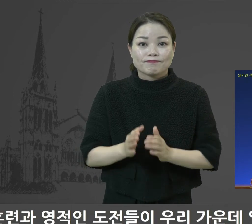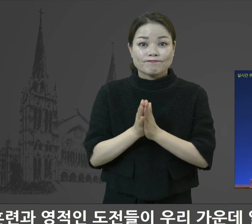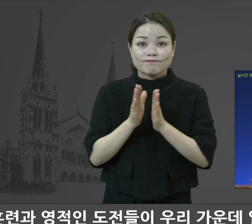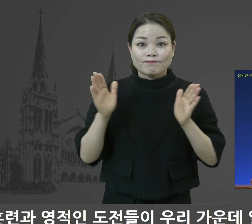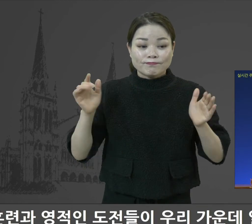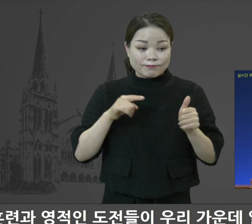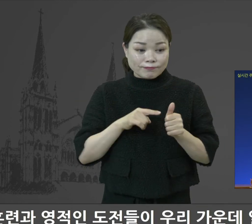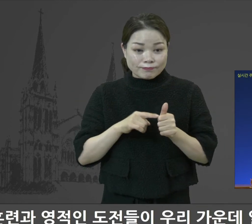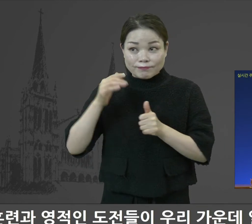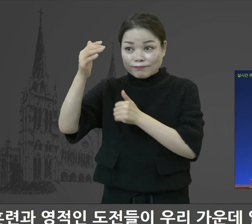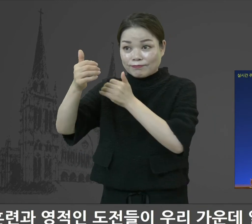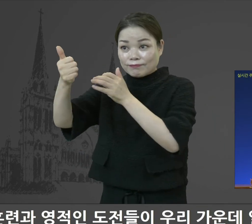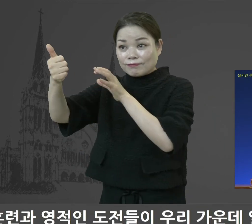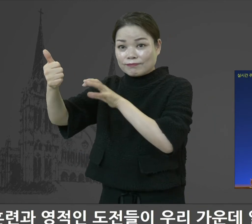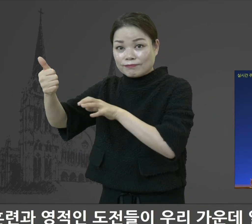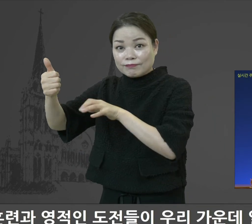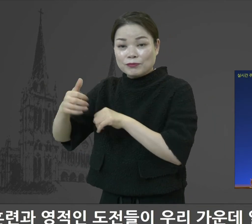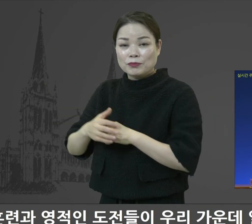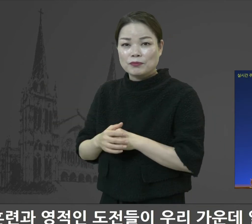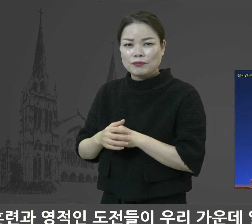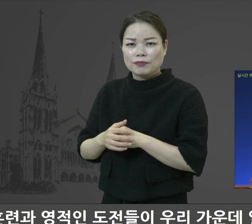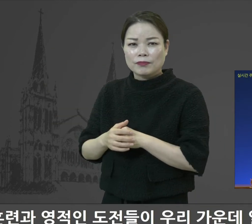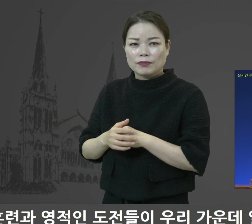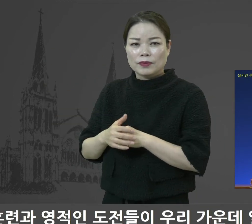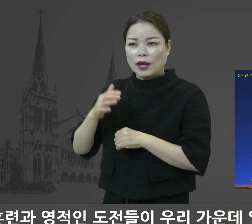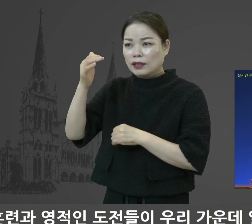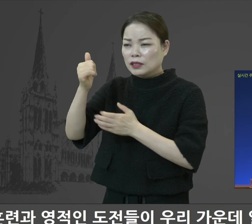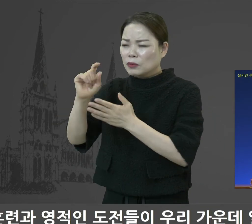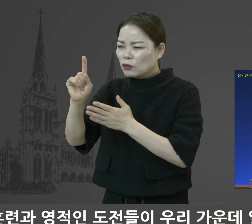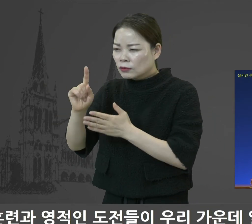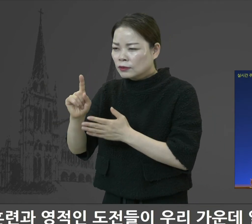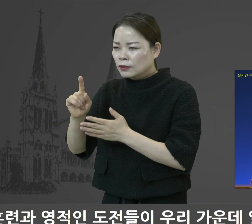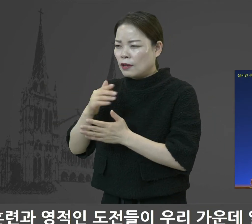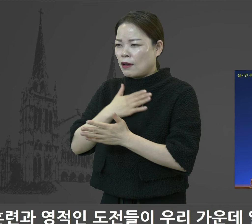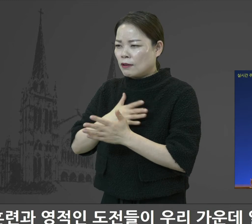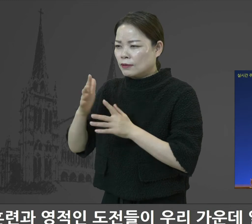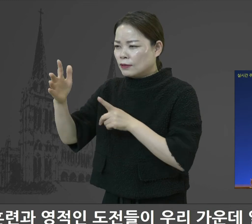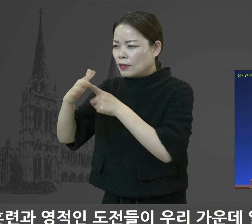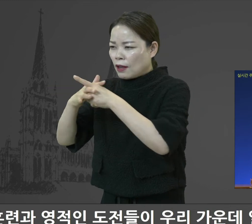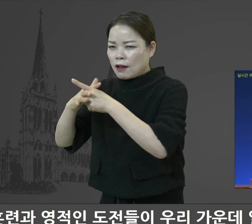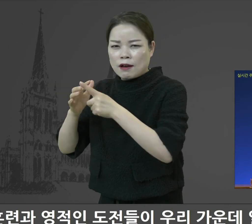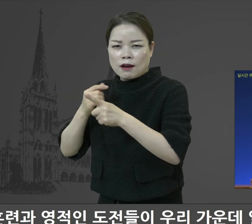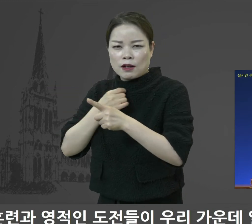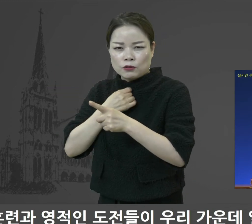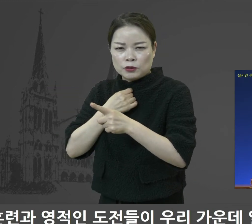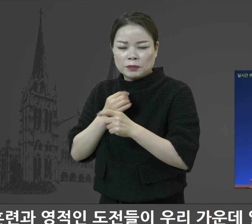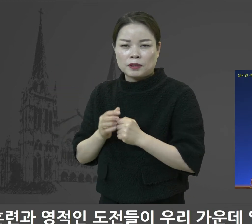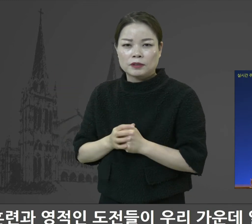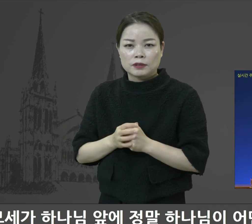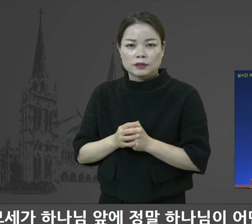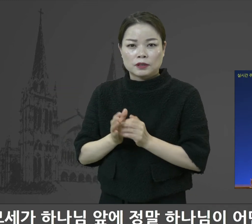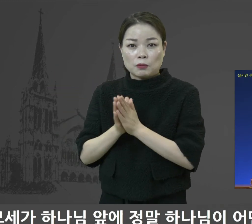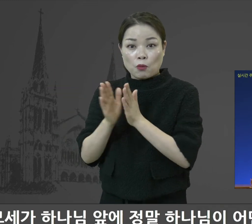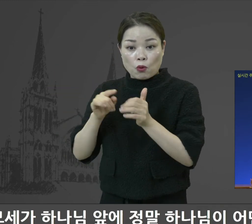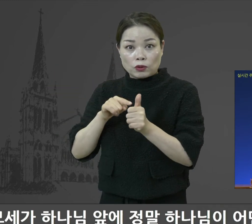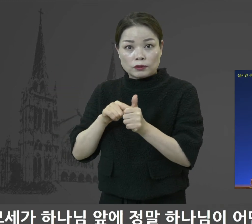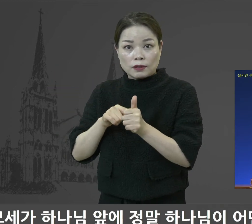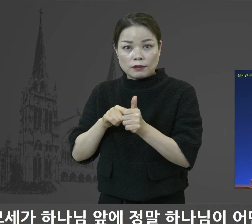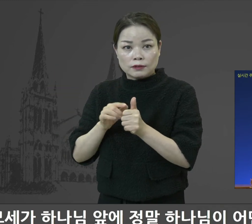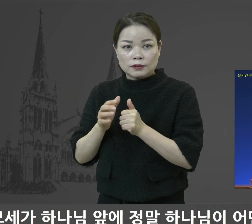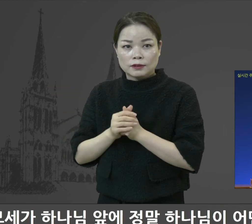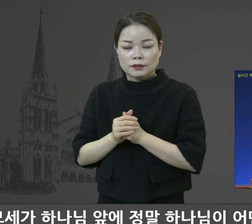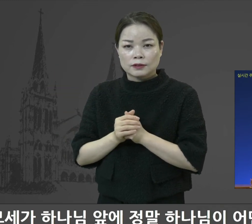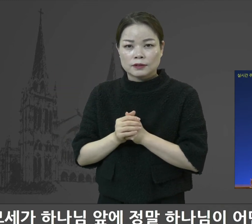모세가 하나님 앞에 정말 하나님이 어떤 분인지 알고 싶었습니다. 그래서 오늘 이 대목에서 모세로서는 비장의